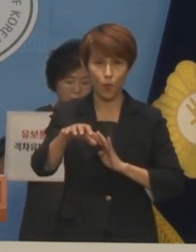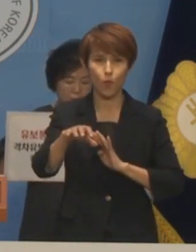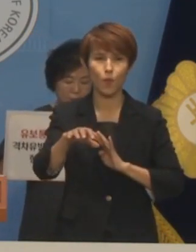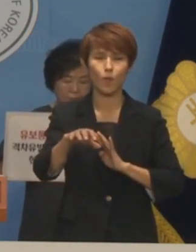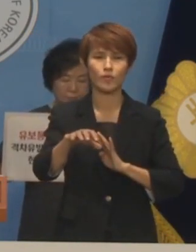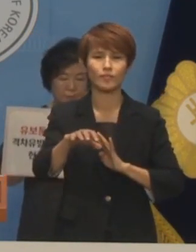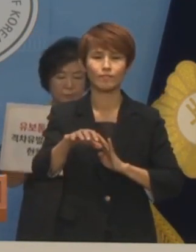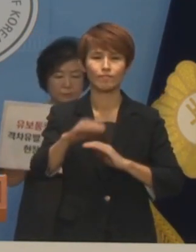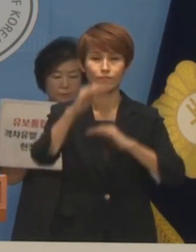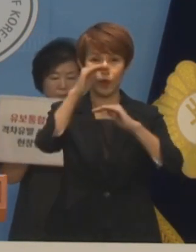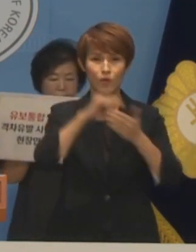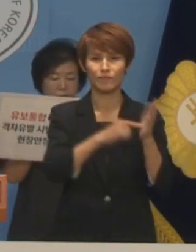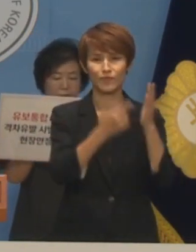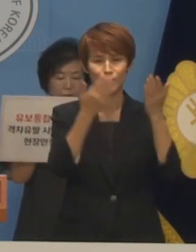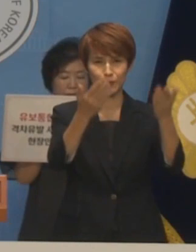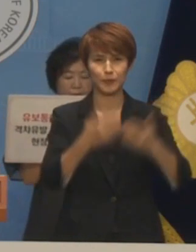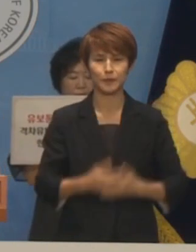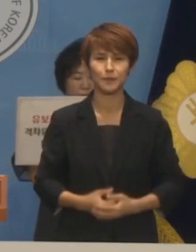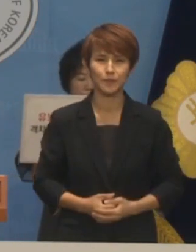시작하겠습니다.